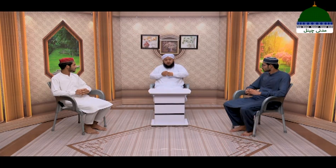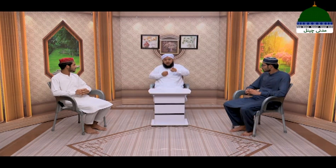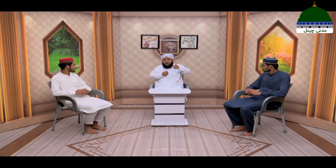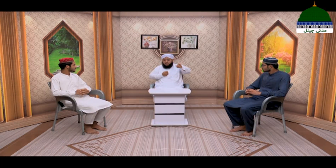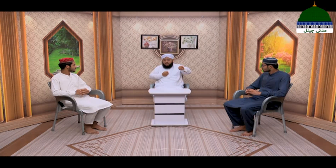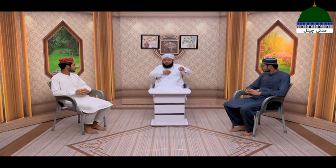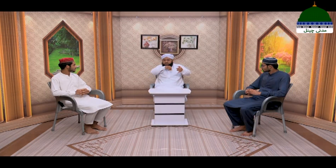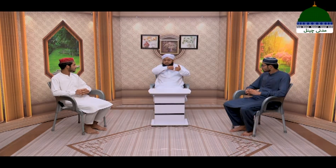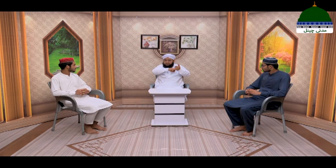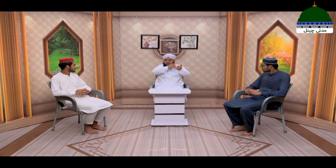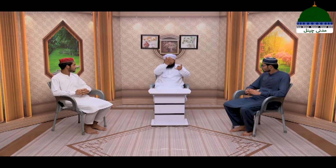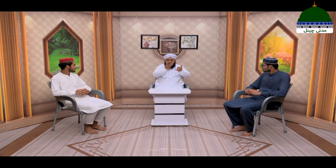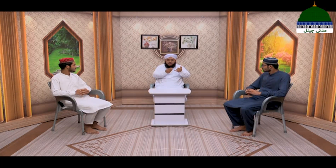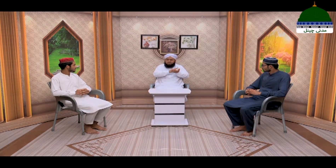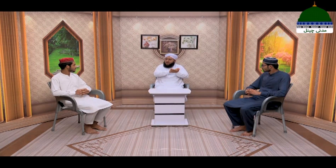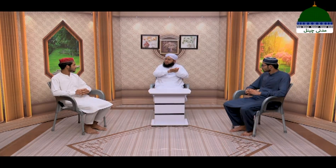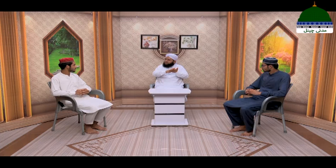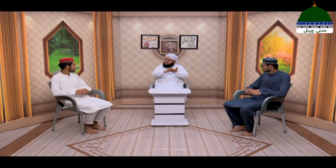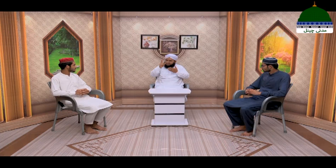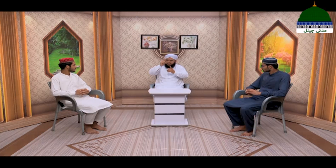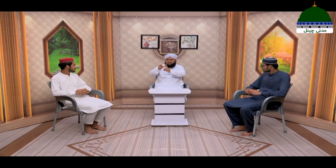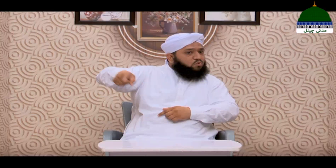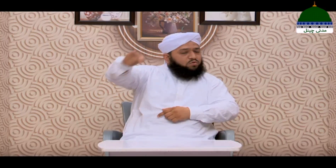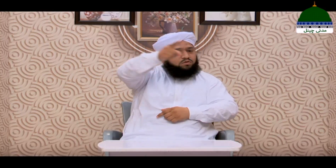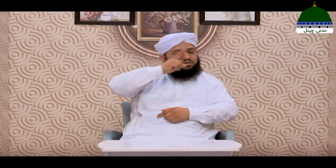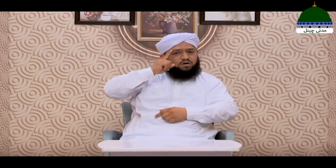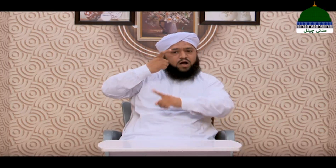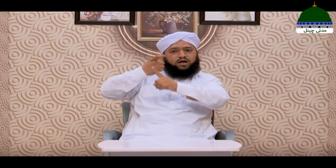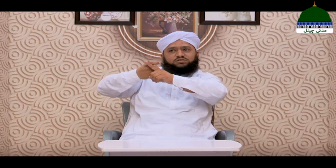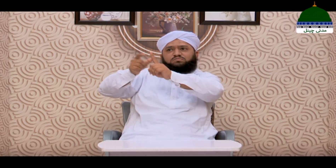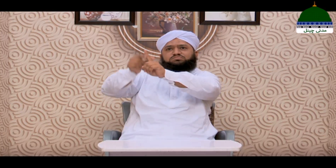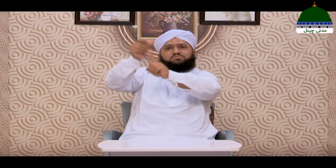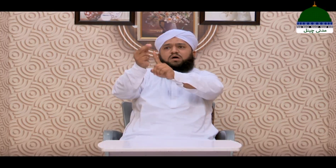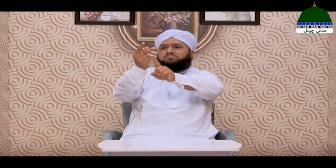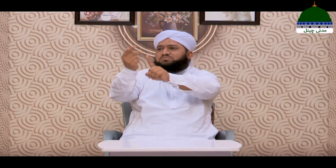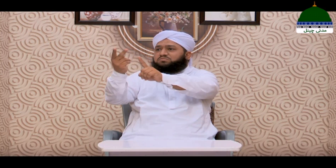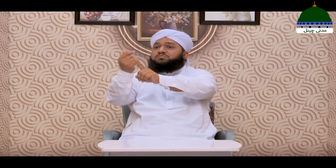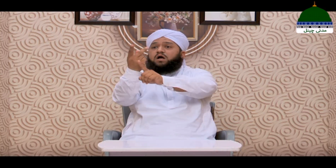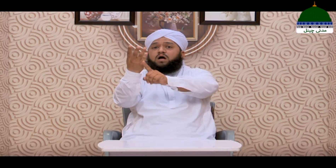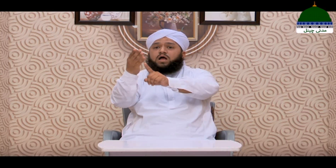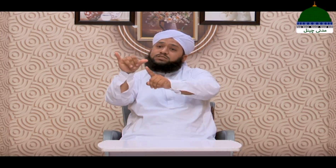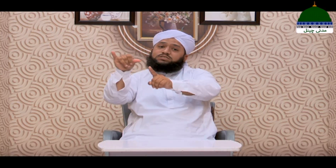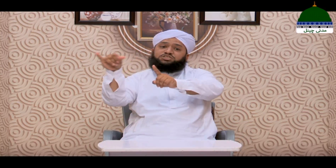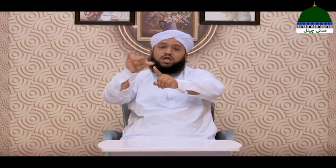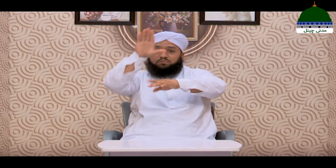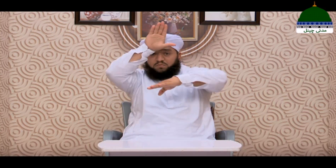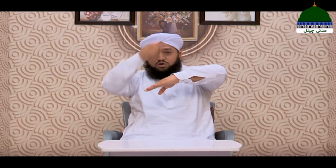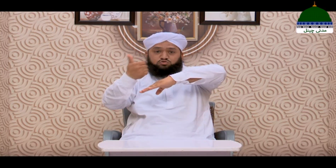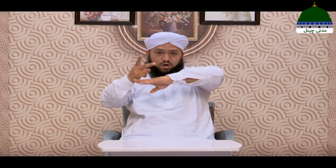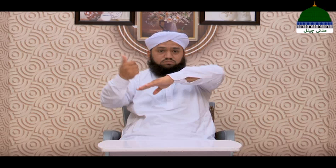لیے شام نہیں رہے گا۔ جتنے کنگرے کسریٰ کے محل کے گرے ہیں ابھی اتنے ہی بادشاہ اور ہوں گے